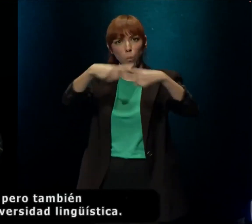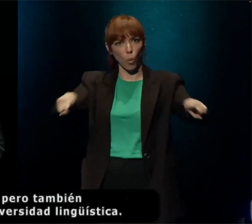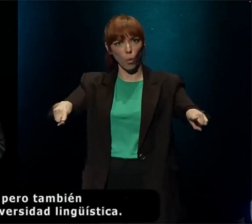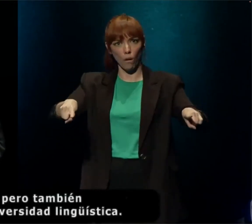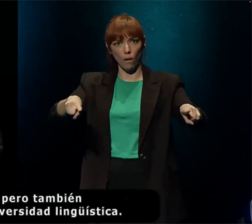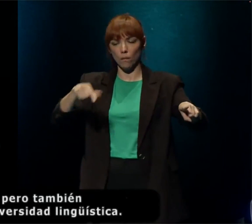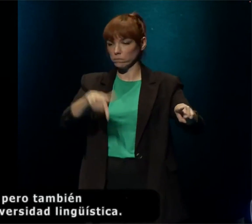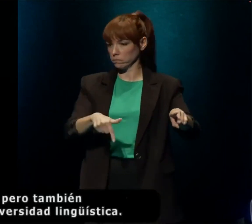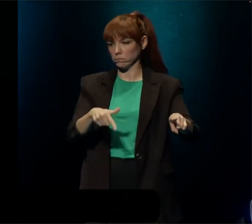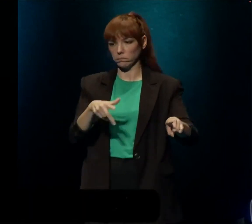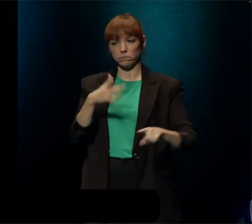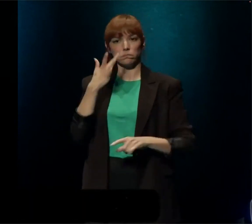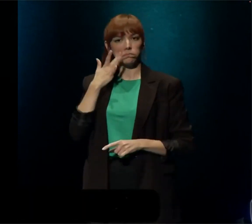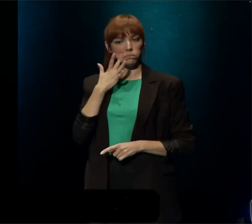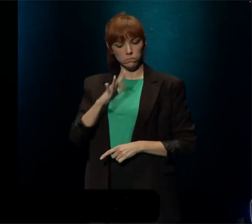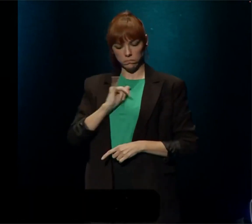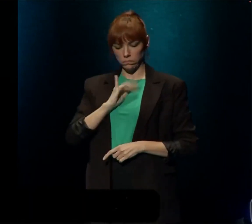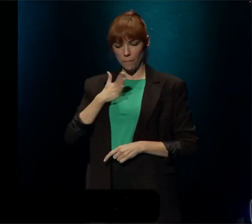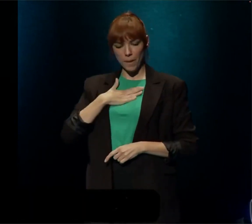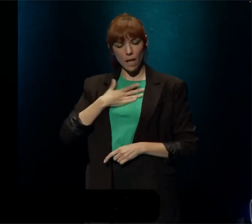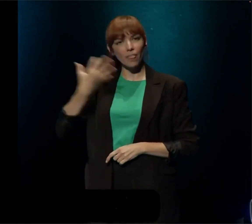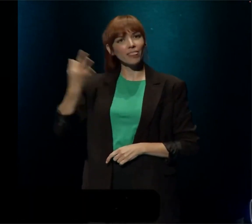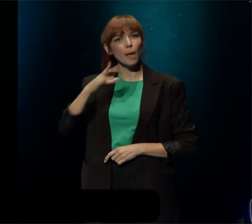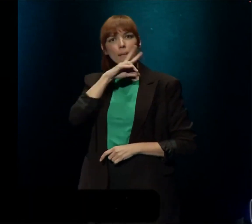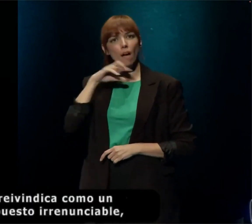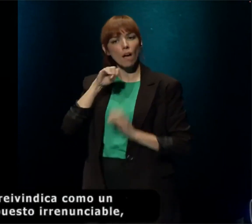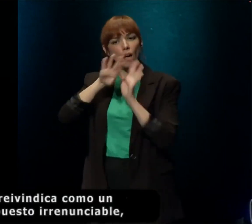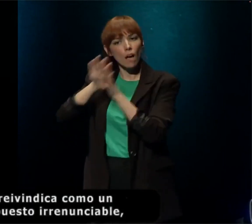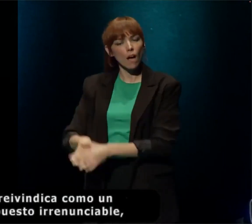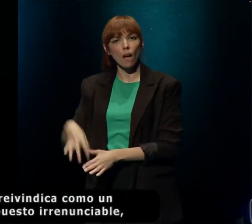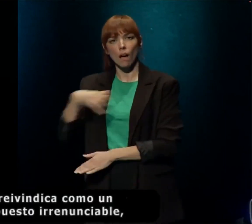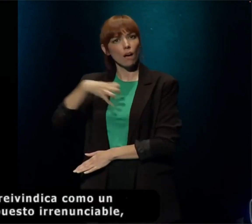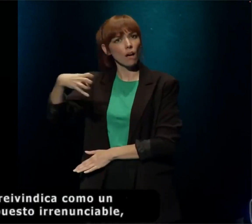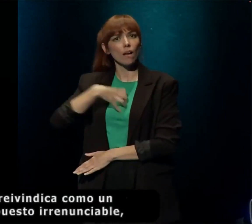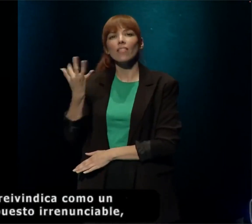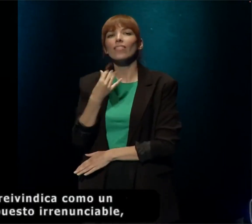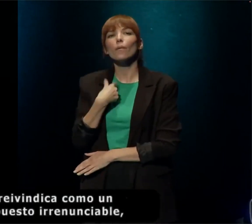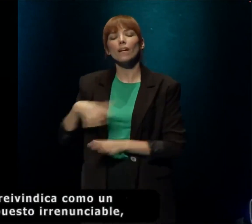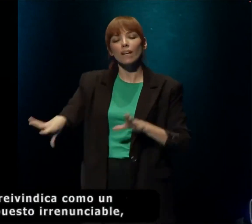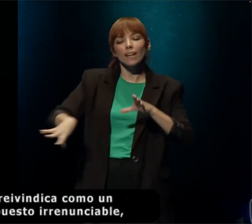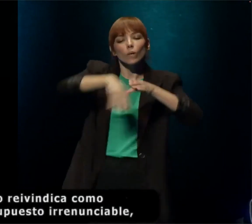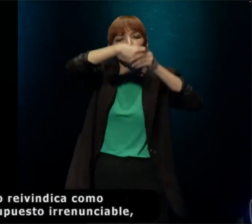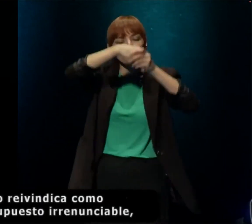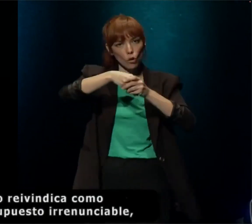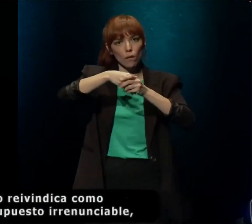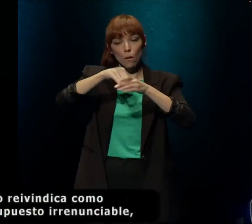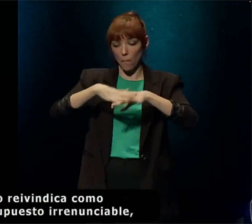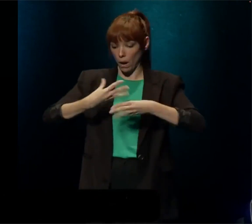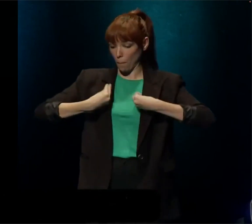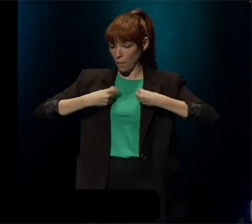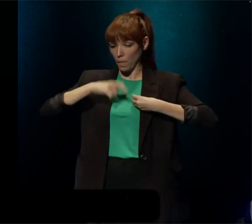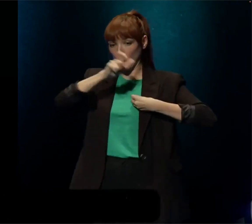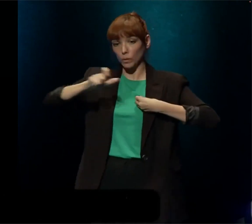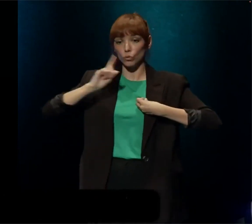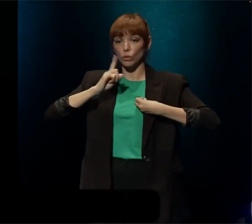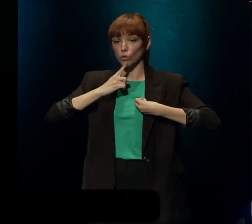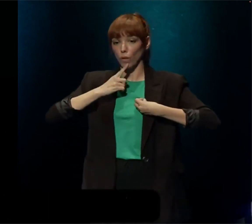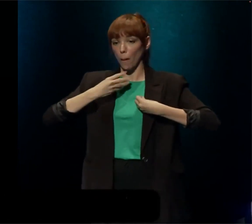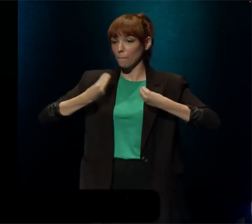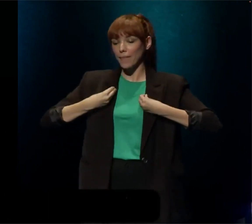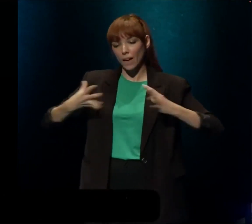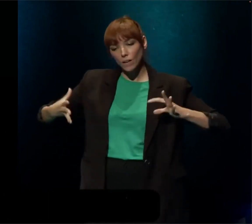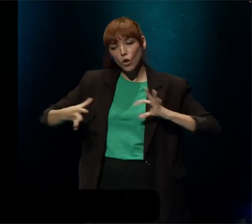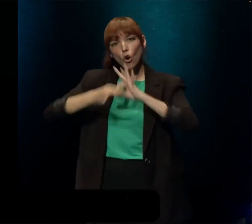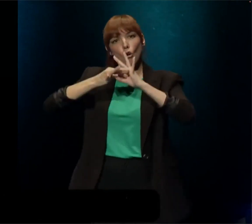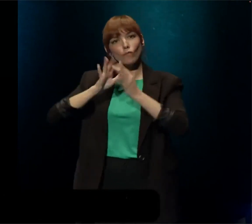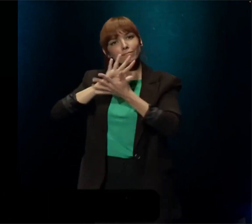irrenunciable de la inclusión y la vida en comunidad de las personas sordas.